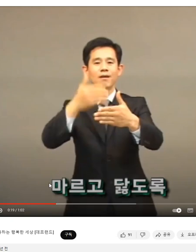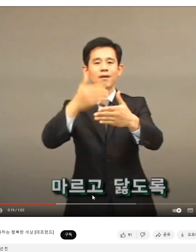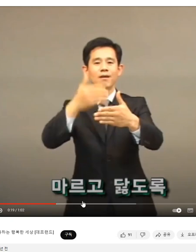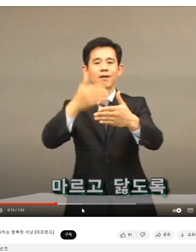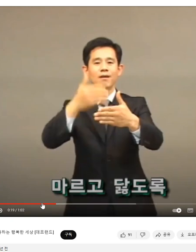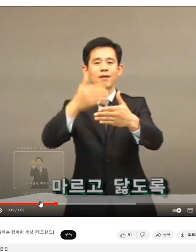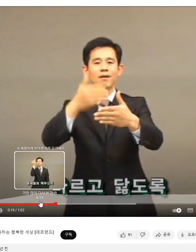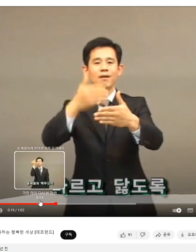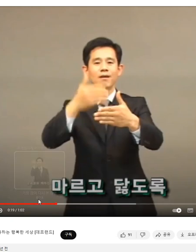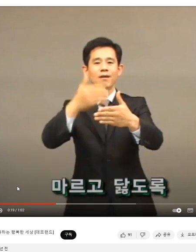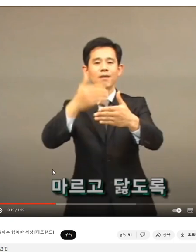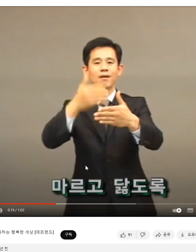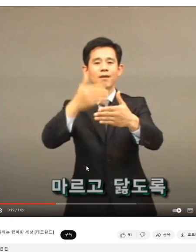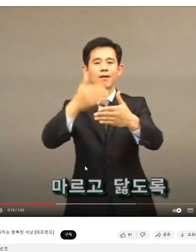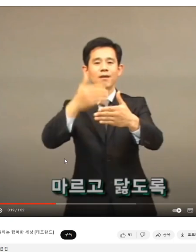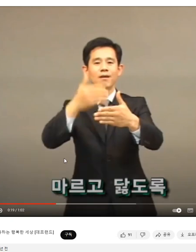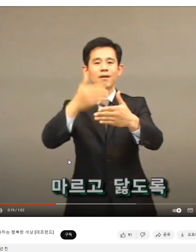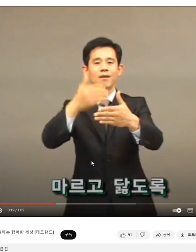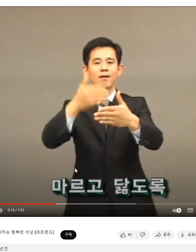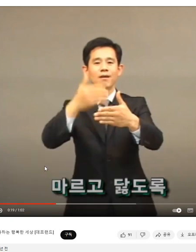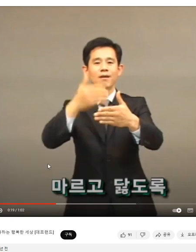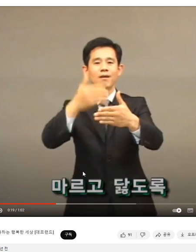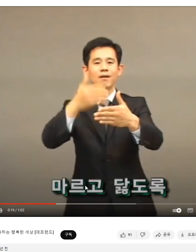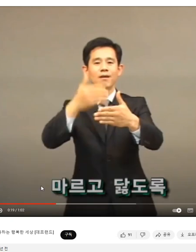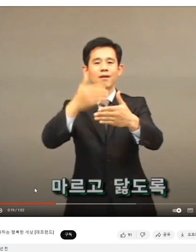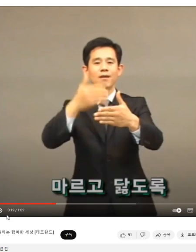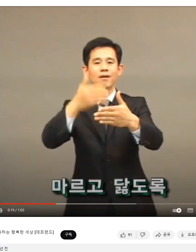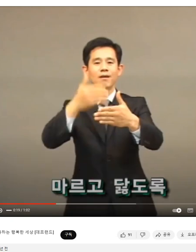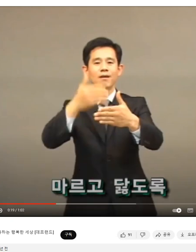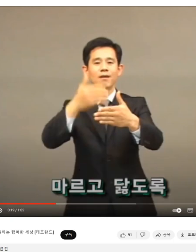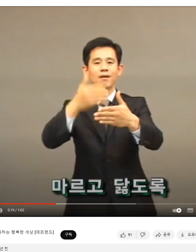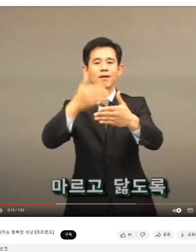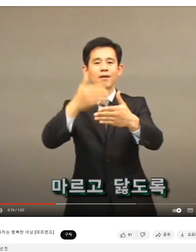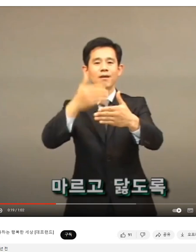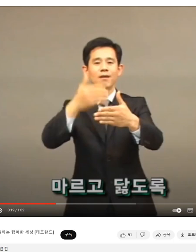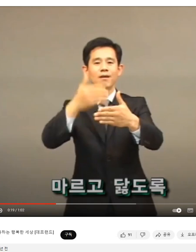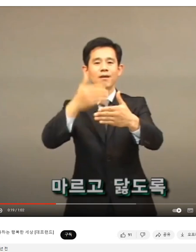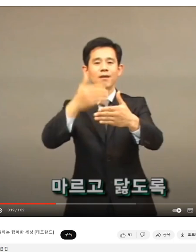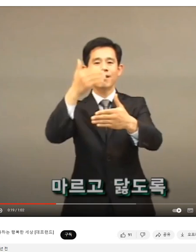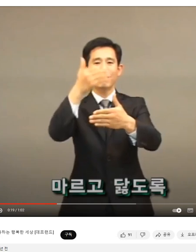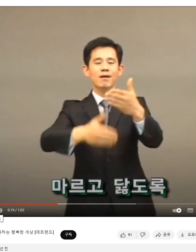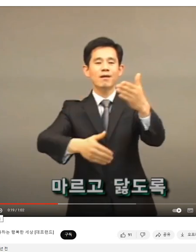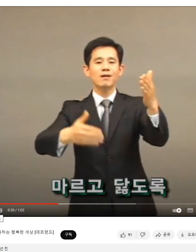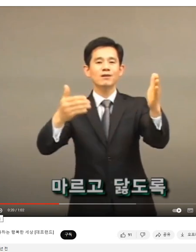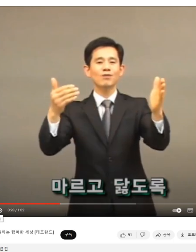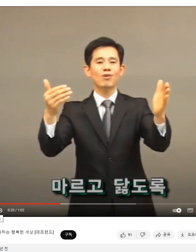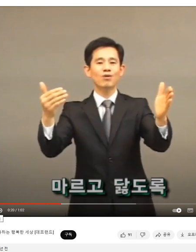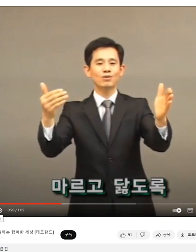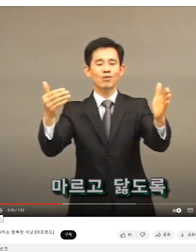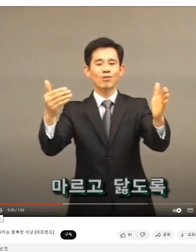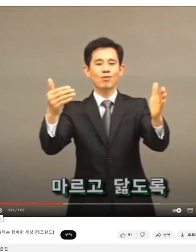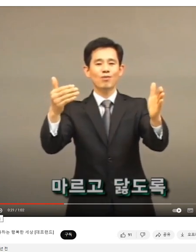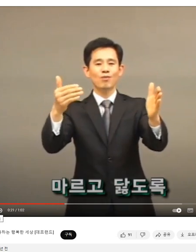한국 수화로 개정이 아니라 전 제정이라고 보는데 제정을 했기 때문에